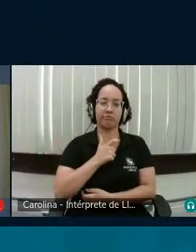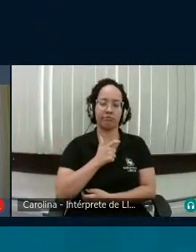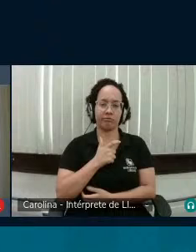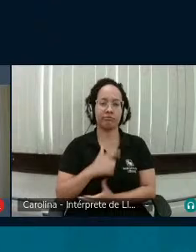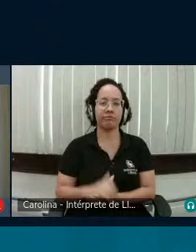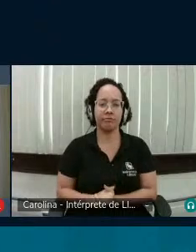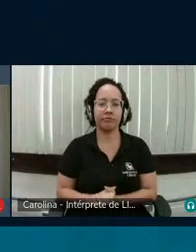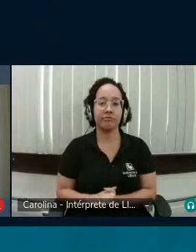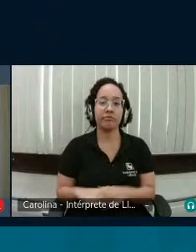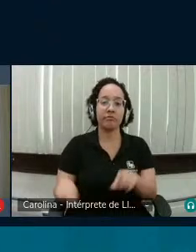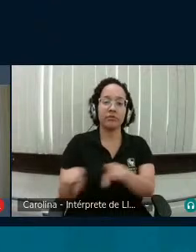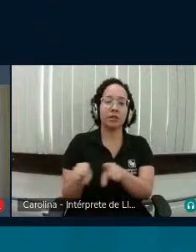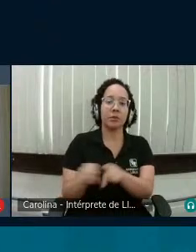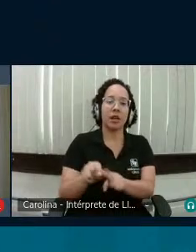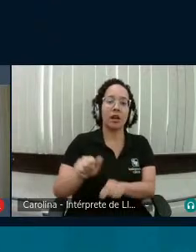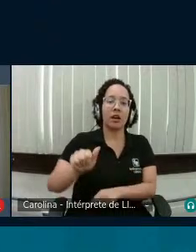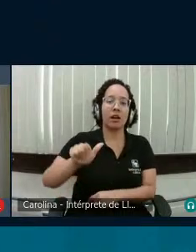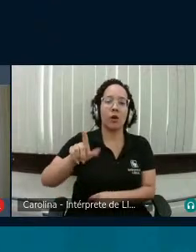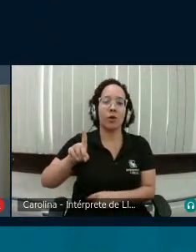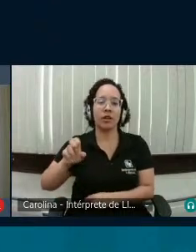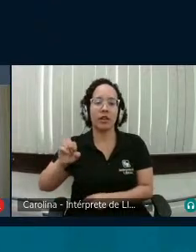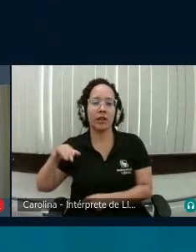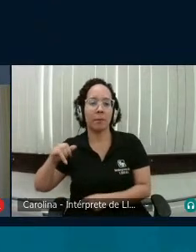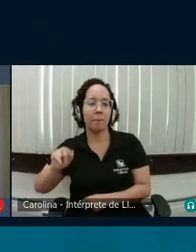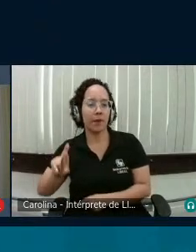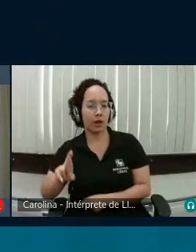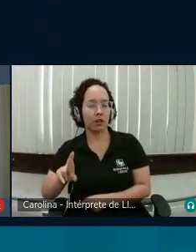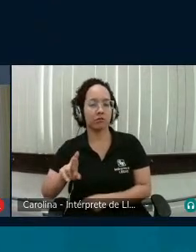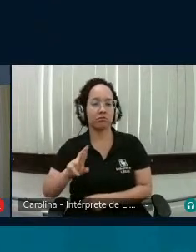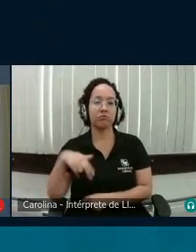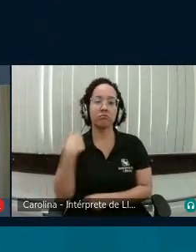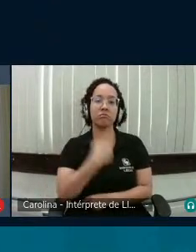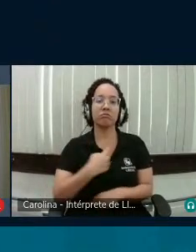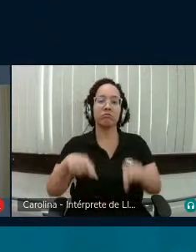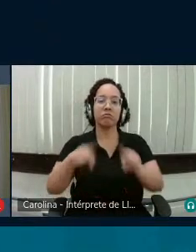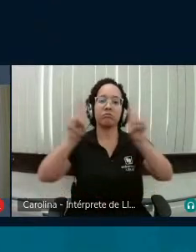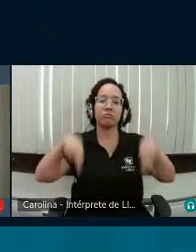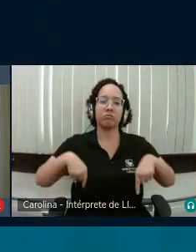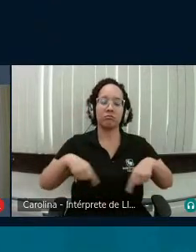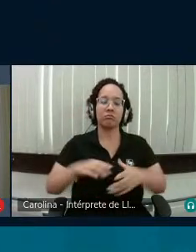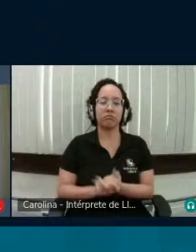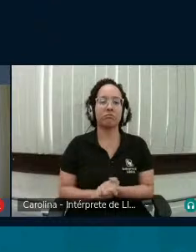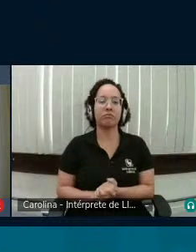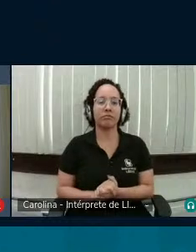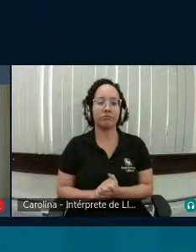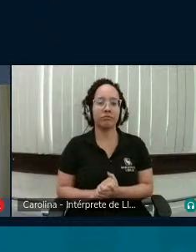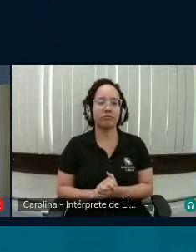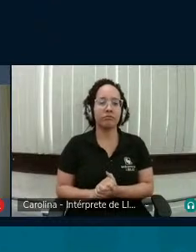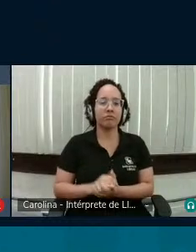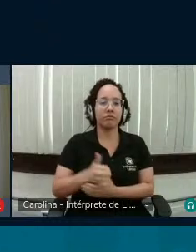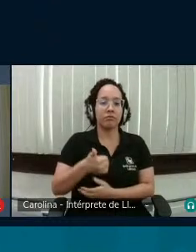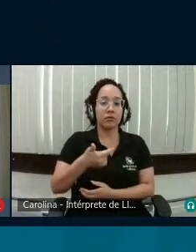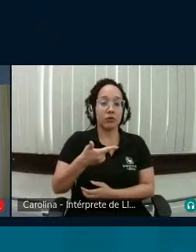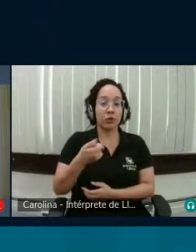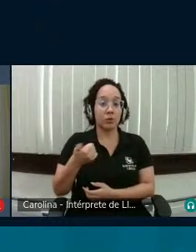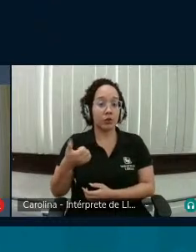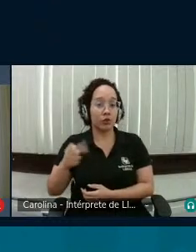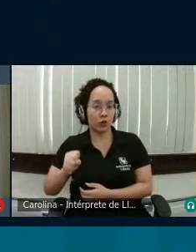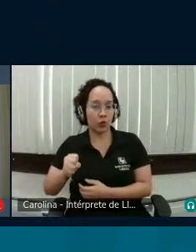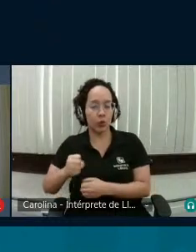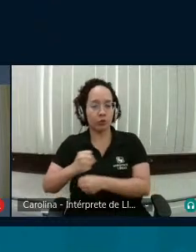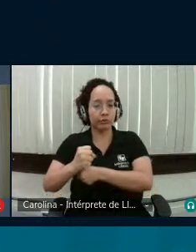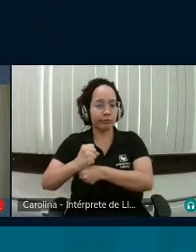o Altemar, enfim, todos nós servidores, de 2018 para cá, nós conseguimos